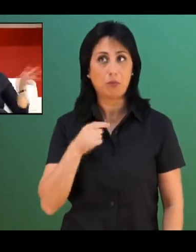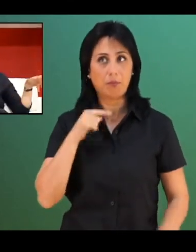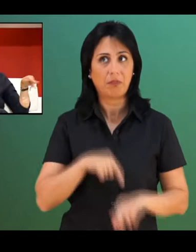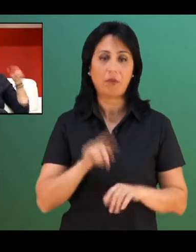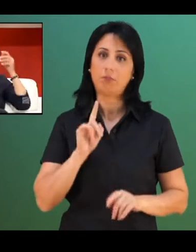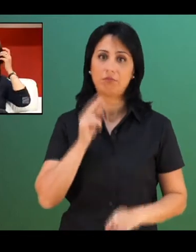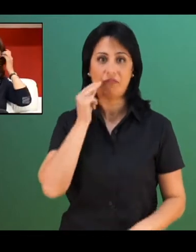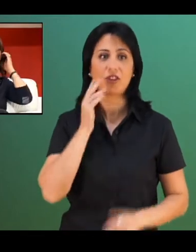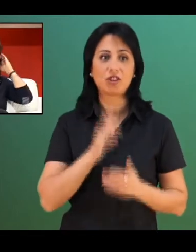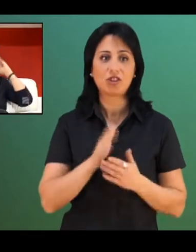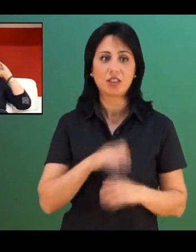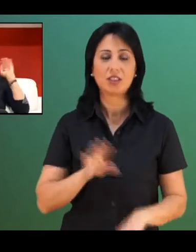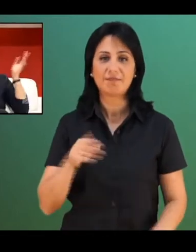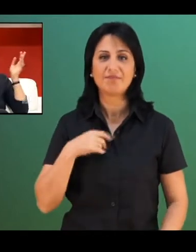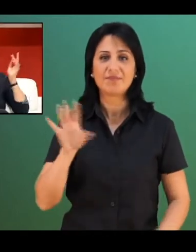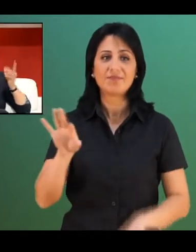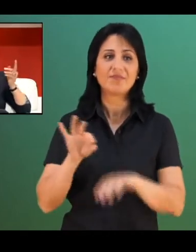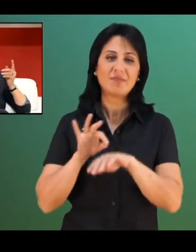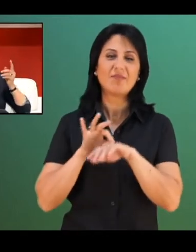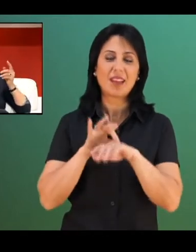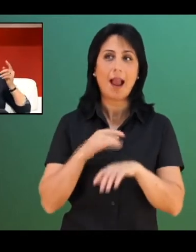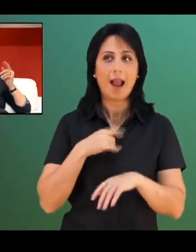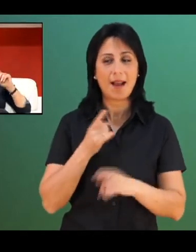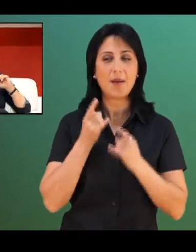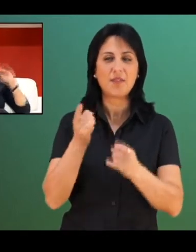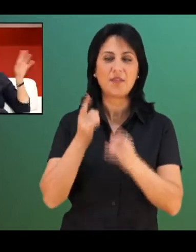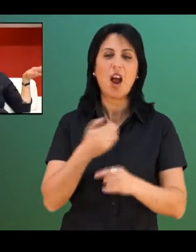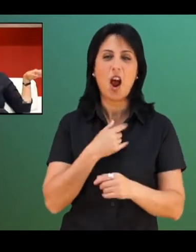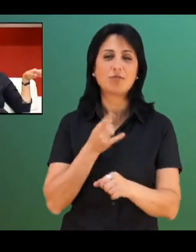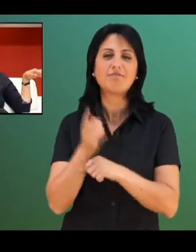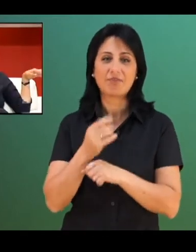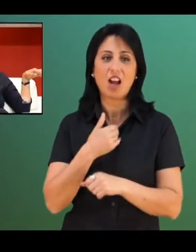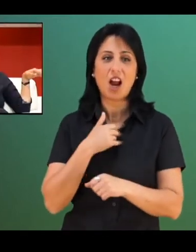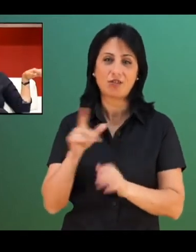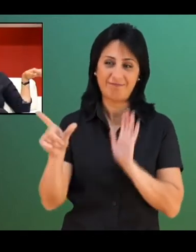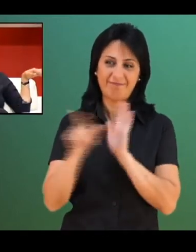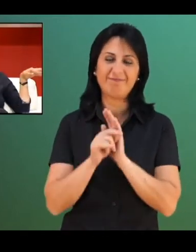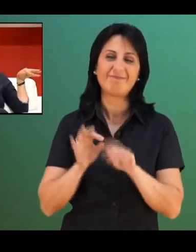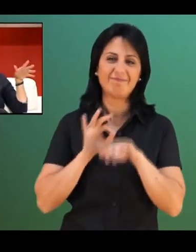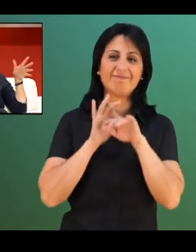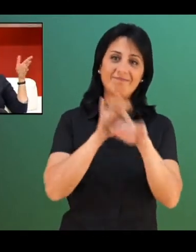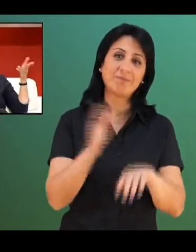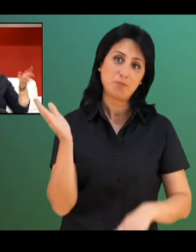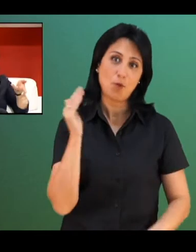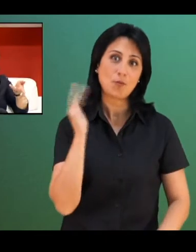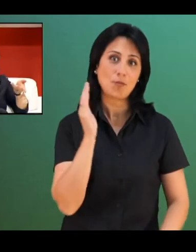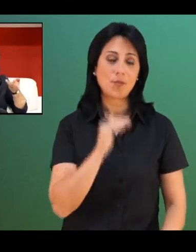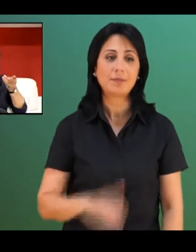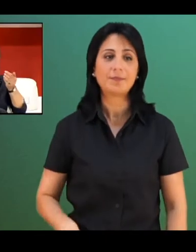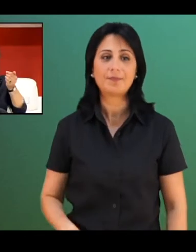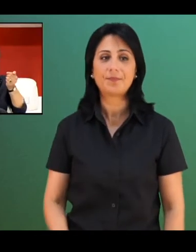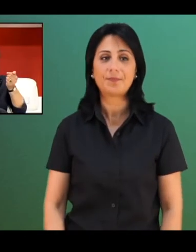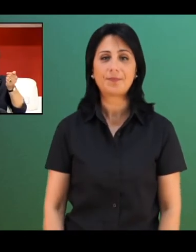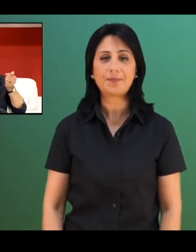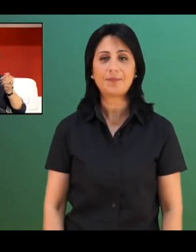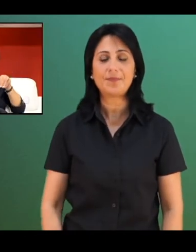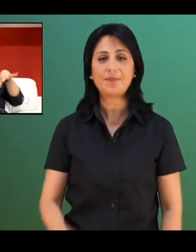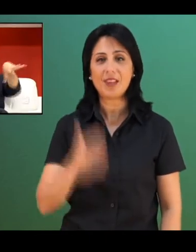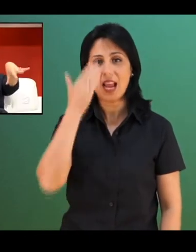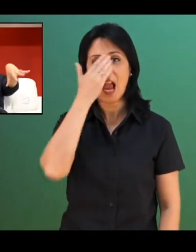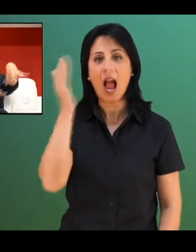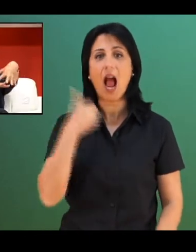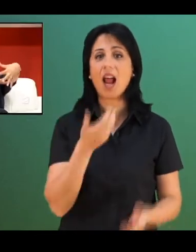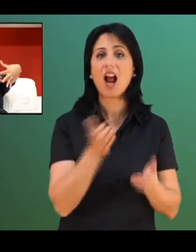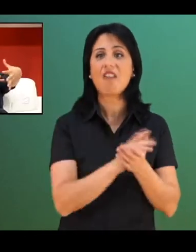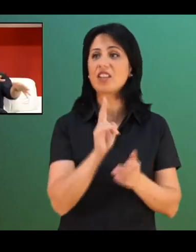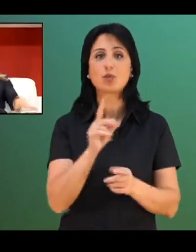გადაცემაში თქო შენთანაც ვიტყვი მარა მაინც ალბათ თქვენ მარ ნახა და ესე ხალხს როგორ ვაცნობდი გაიგე ხო ხვა ინტერესზე ვისთან ერთად არის იაფარულავა მოსული და ესე